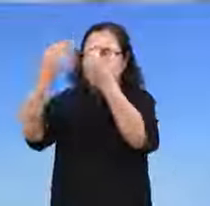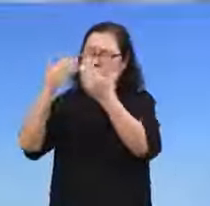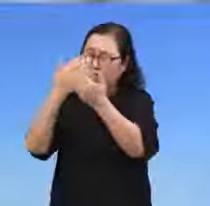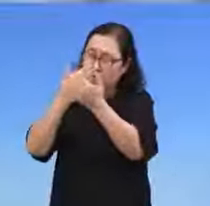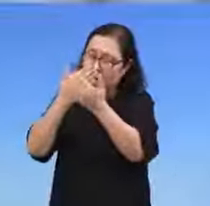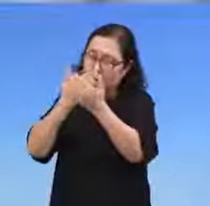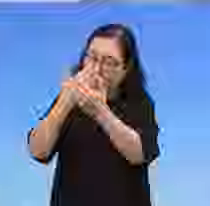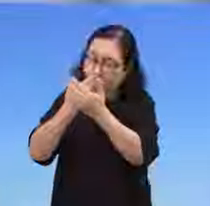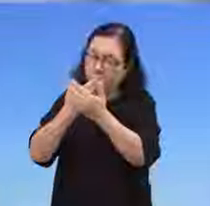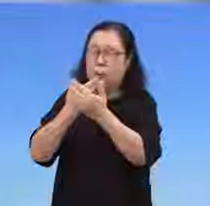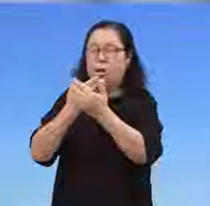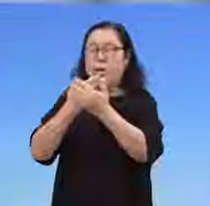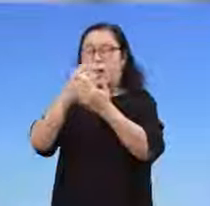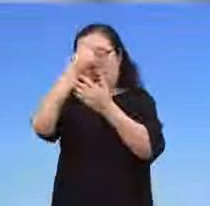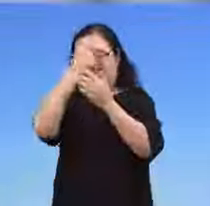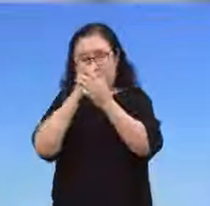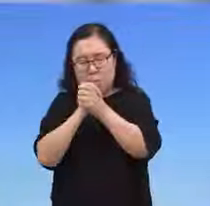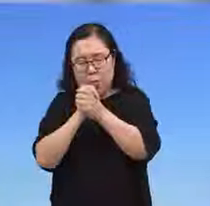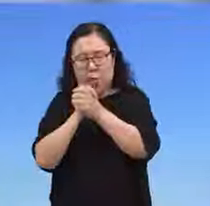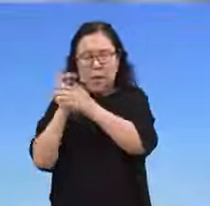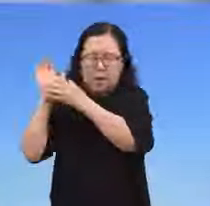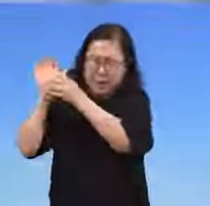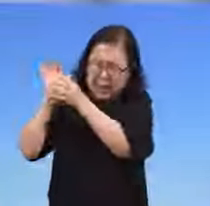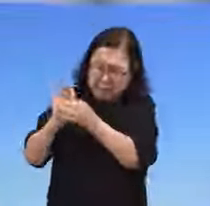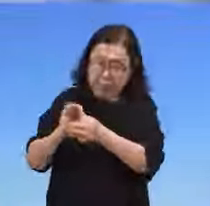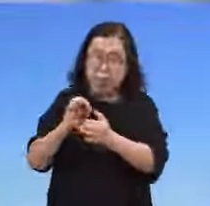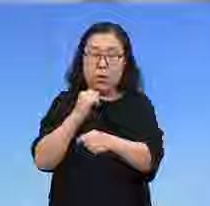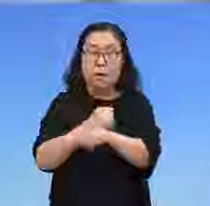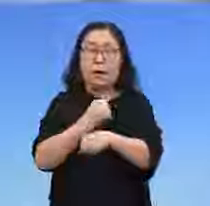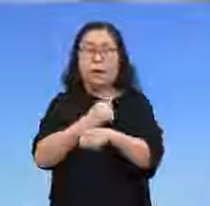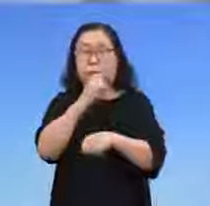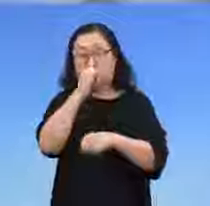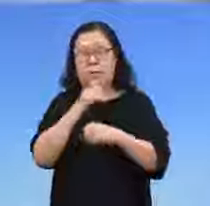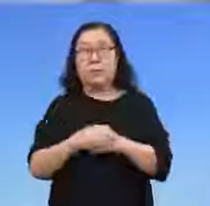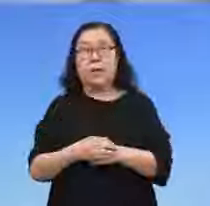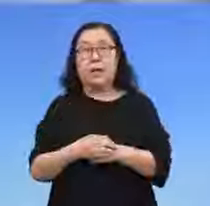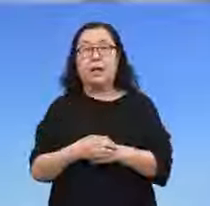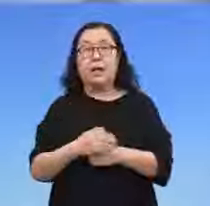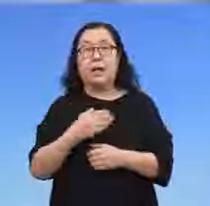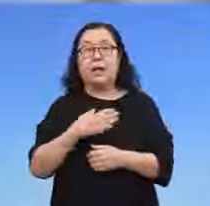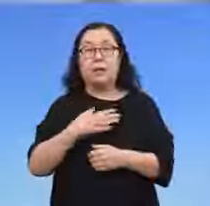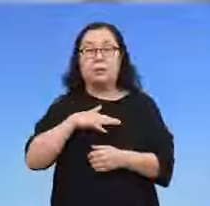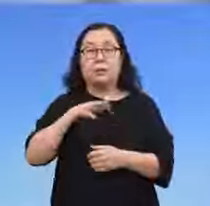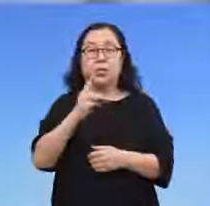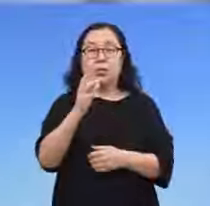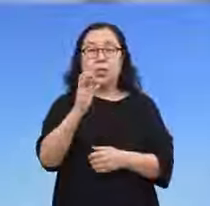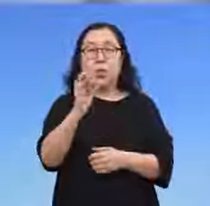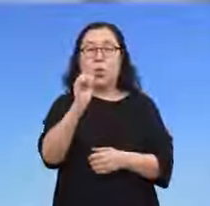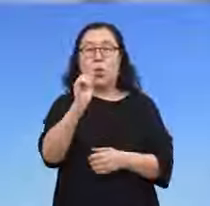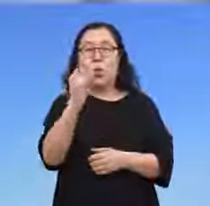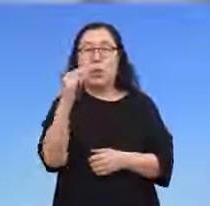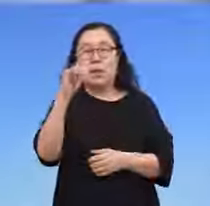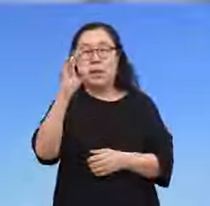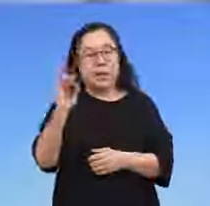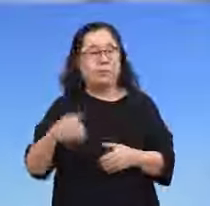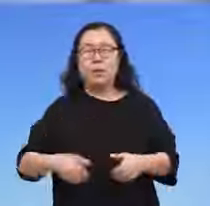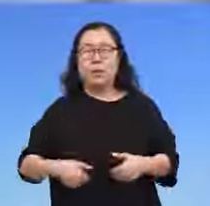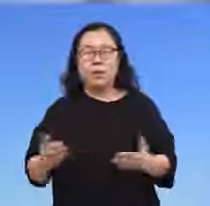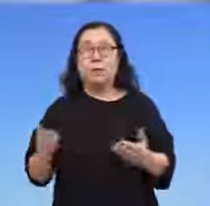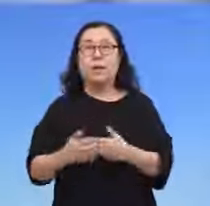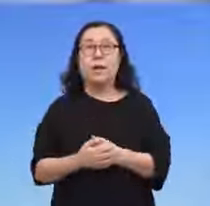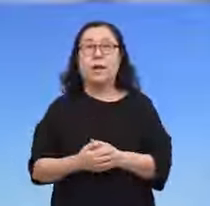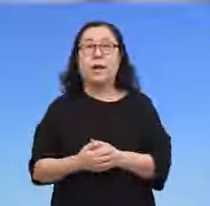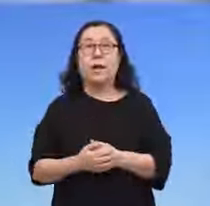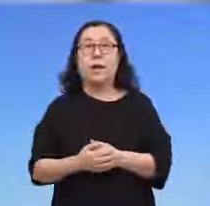뭐 총회장 뭐 되고 싶은 마음 한 번도 저 같은 그릇은 그런 갈 수 있는 그릇 아닙니다. 누구한테 부탁하는 거